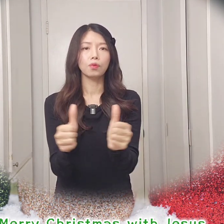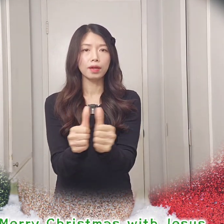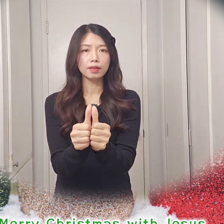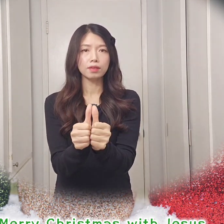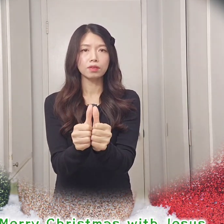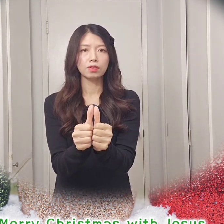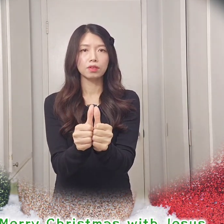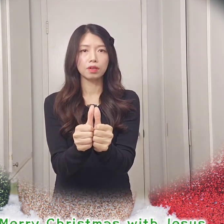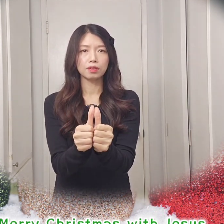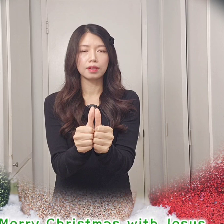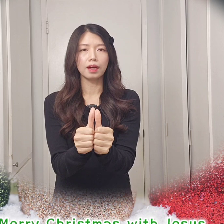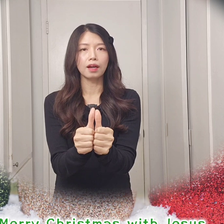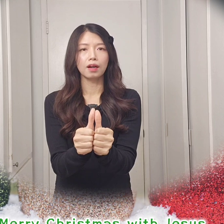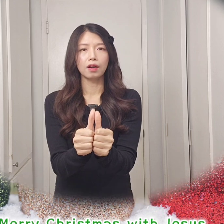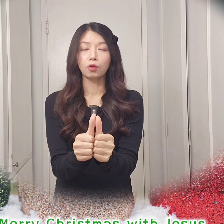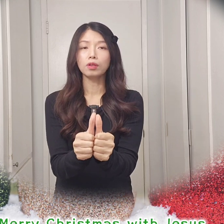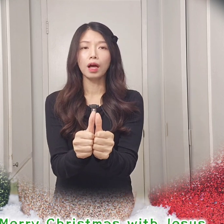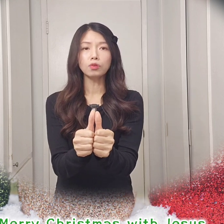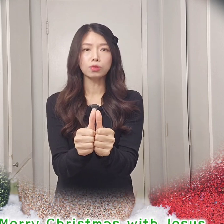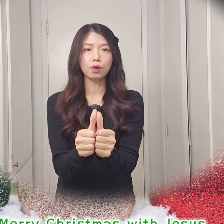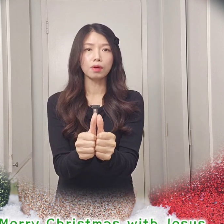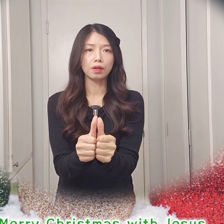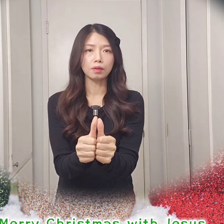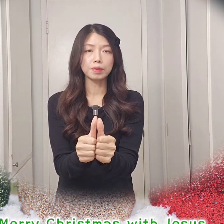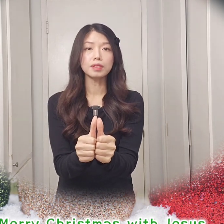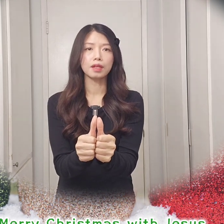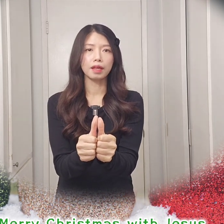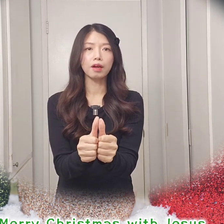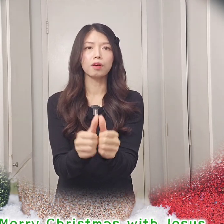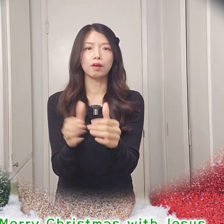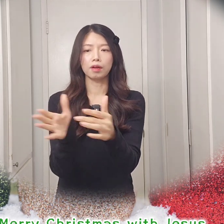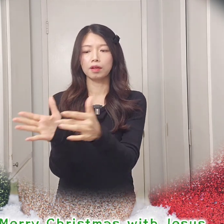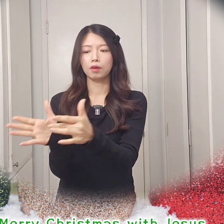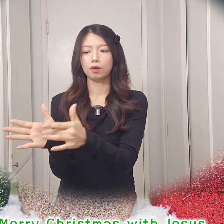with Jesus. 이거는 한국 수어랑 비슷한데요. 이렇게